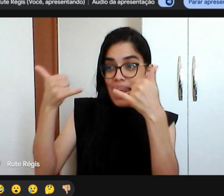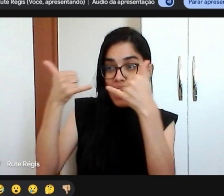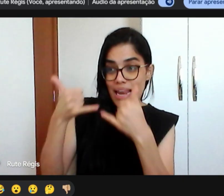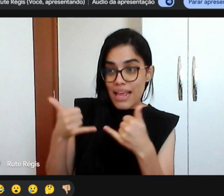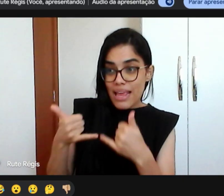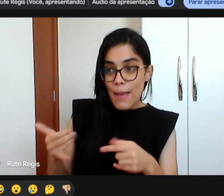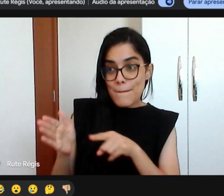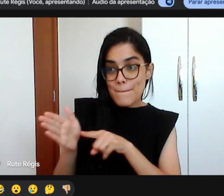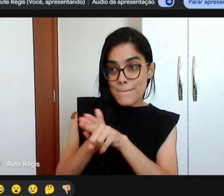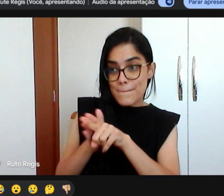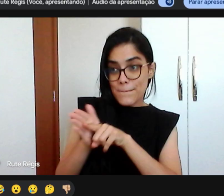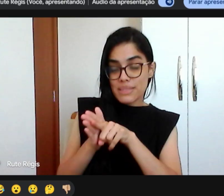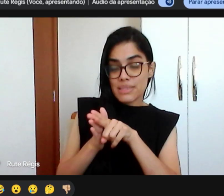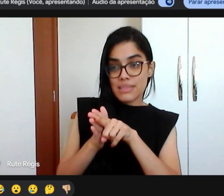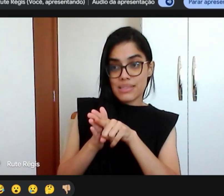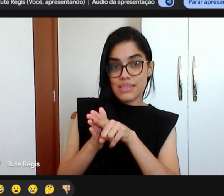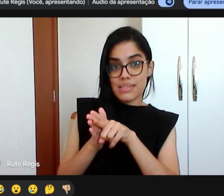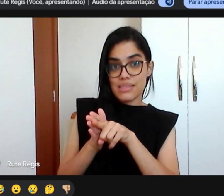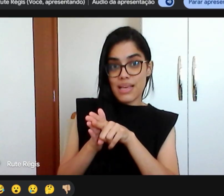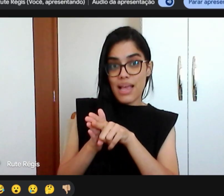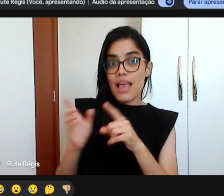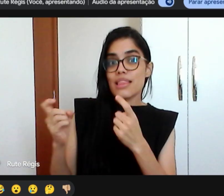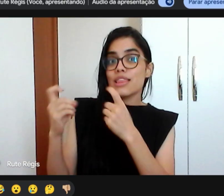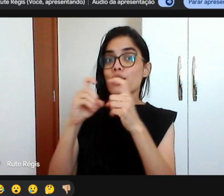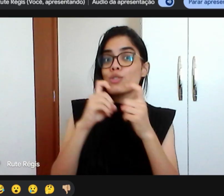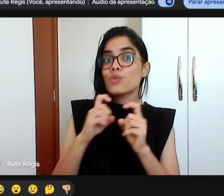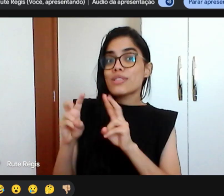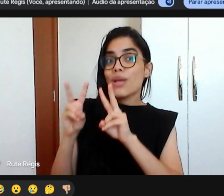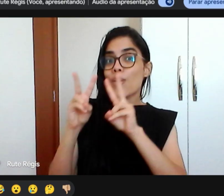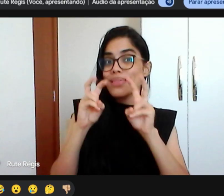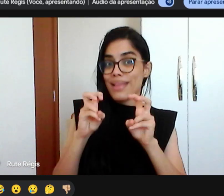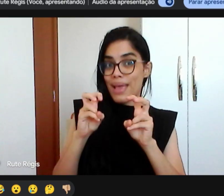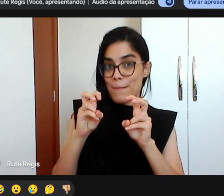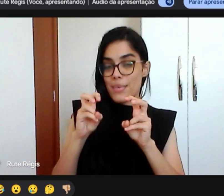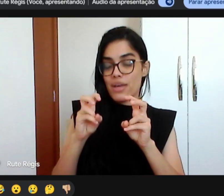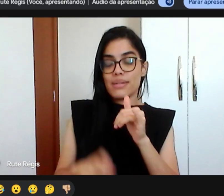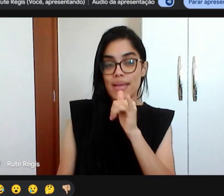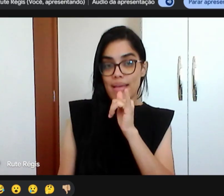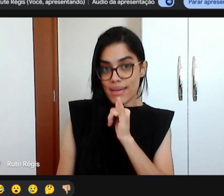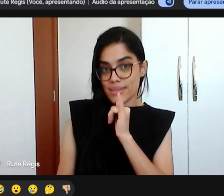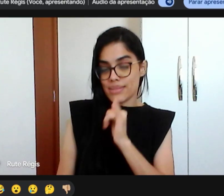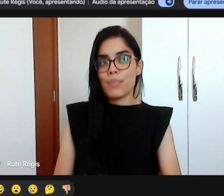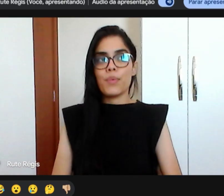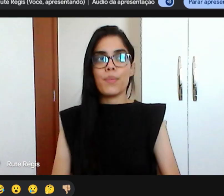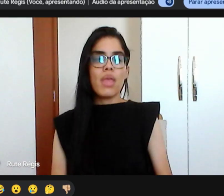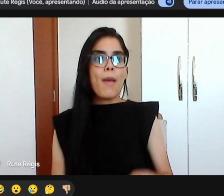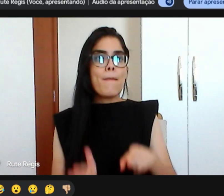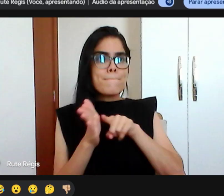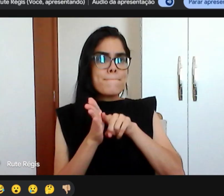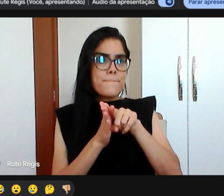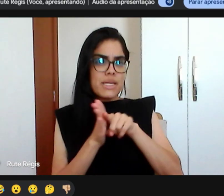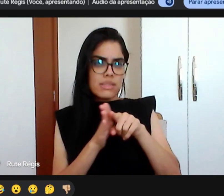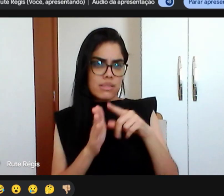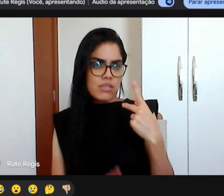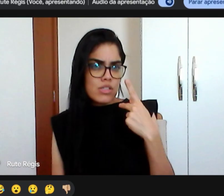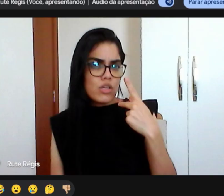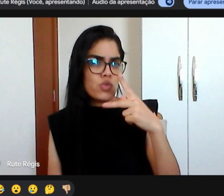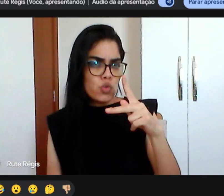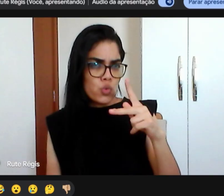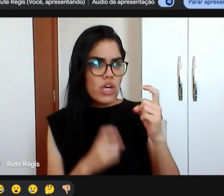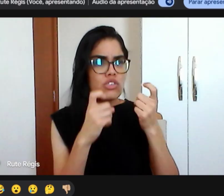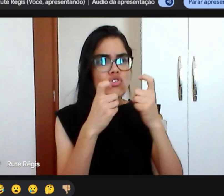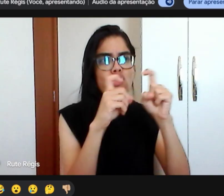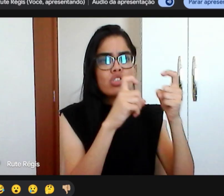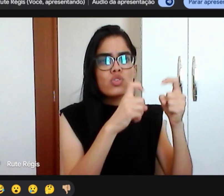Então, eu vou lá no site e pesquiso as linhas de pesquisas que tem no PPGED. Por exemplo,